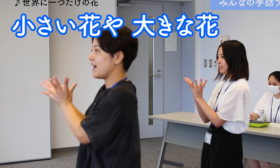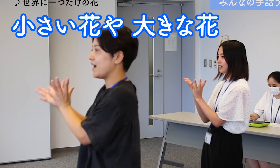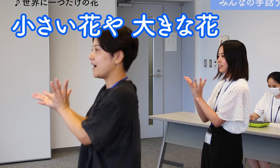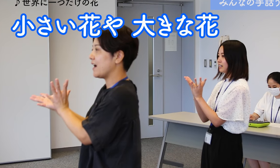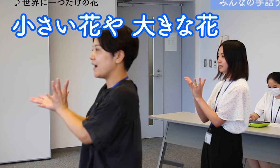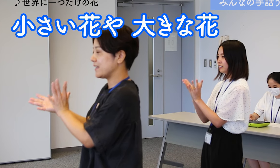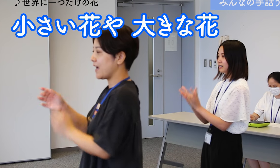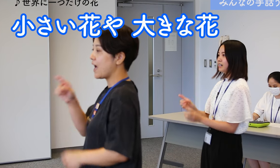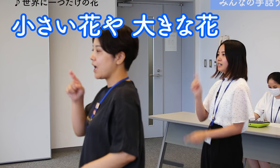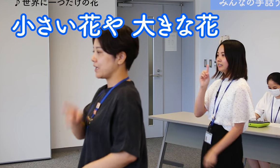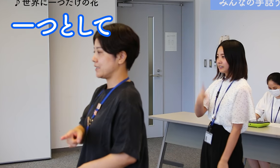花、